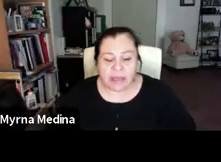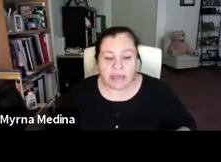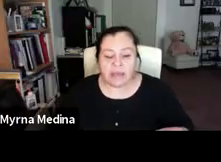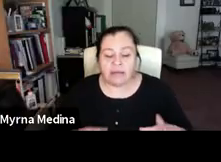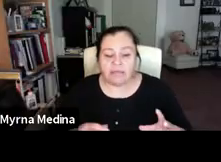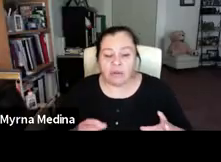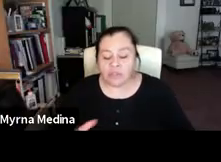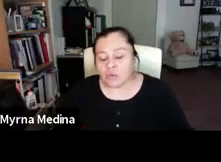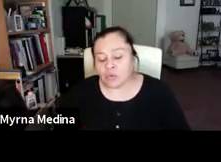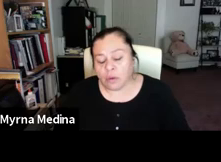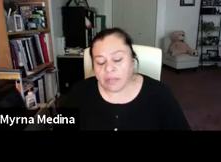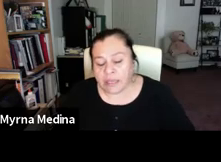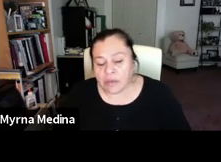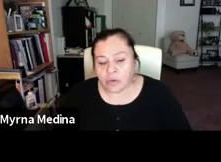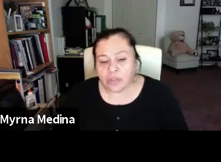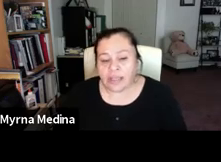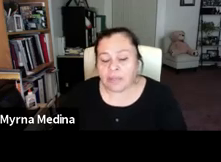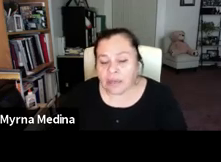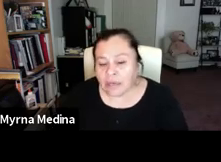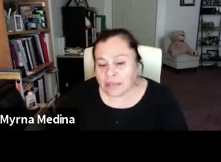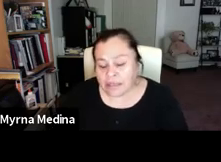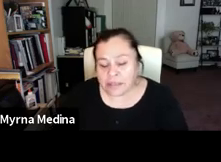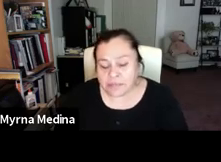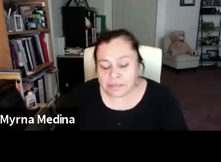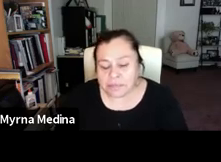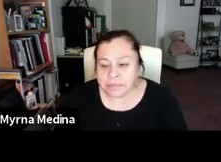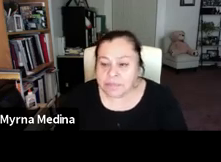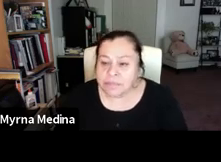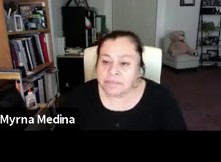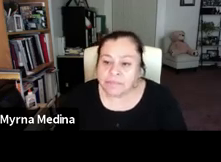saber, los niños usualmente ellos son los que adaptan las señas.